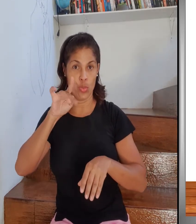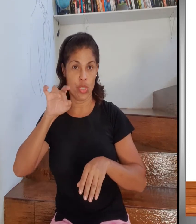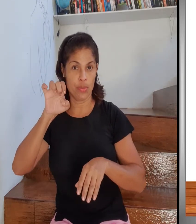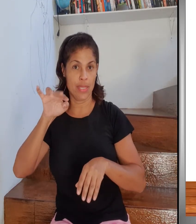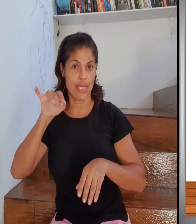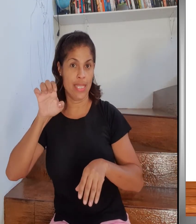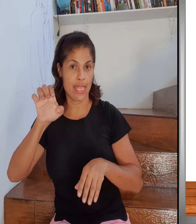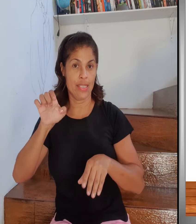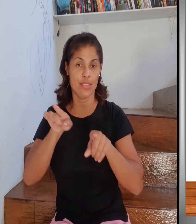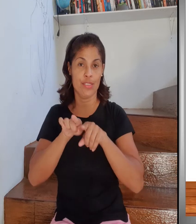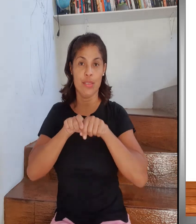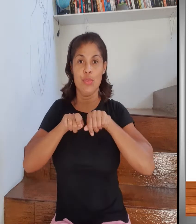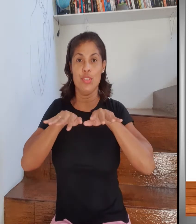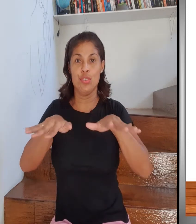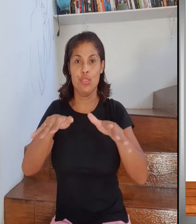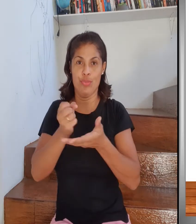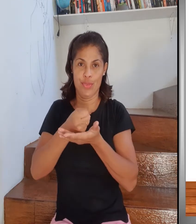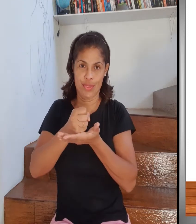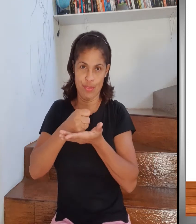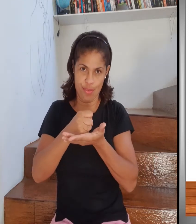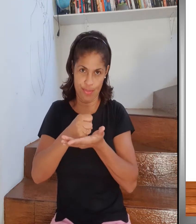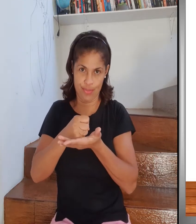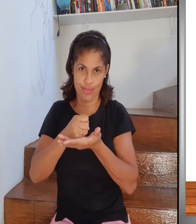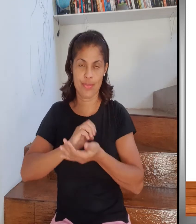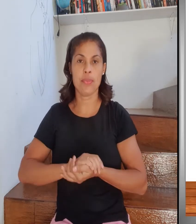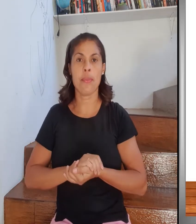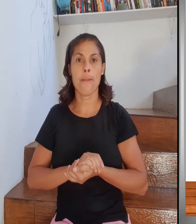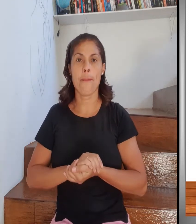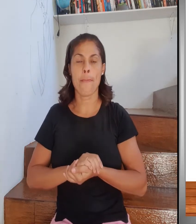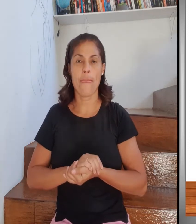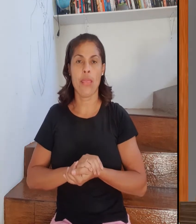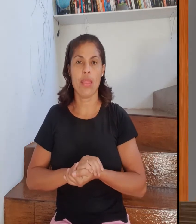e a distribuição de fármacos.